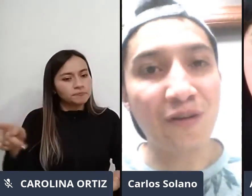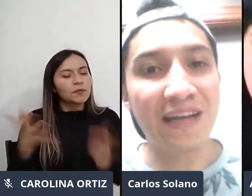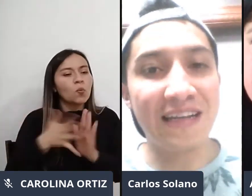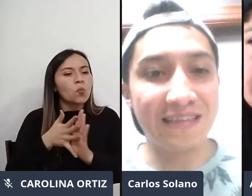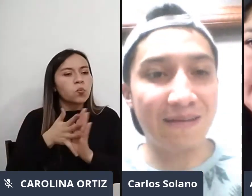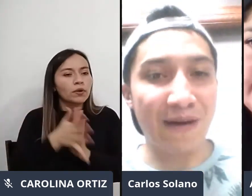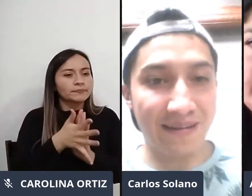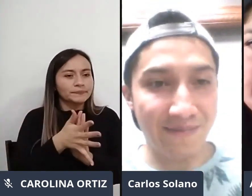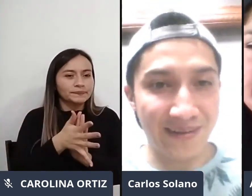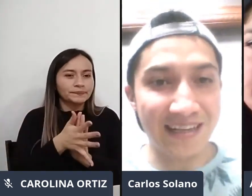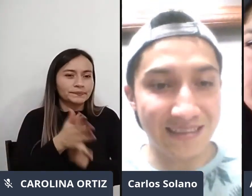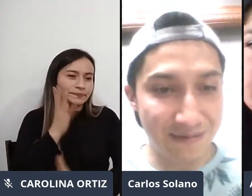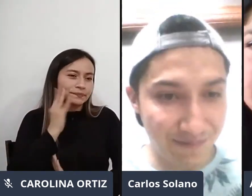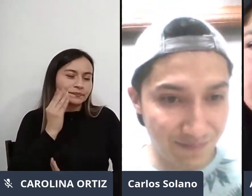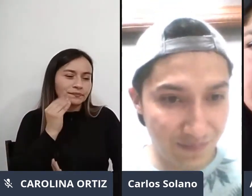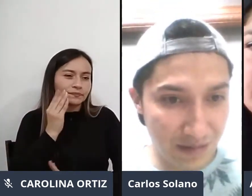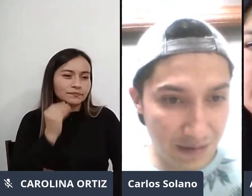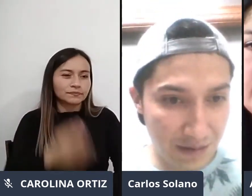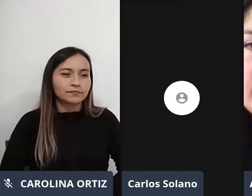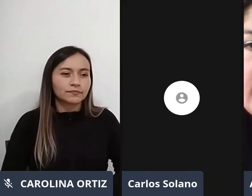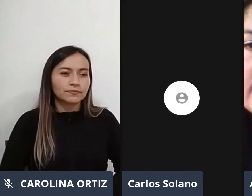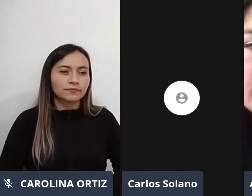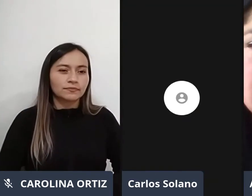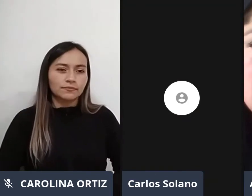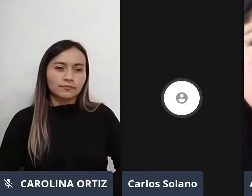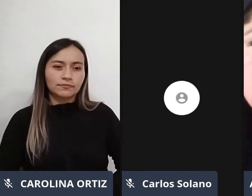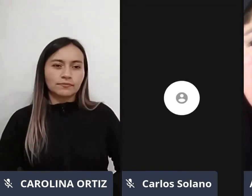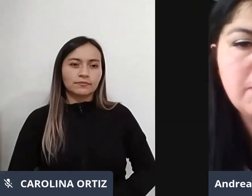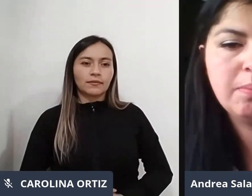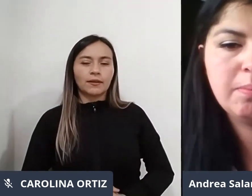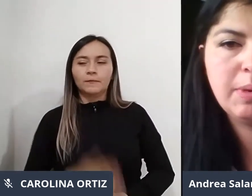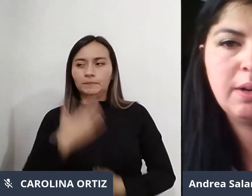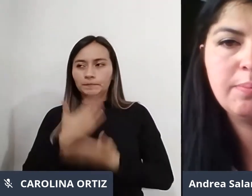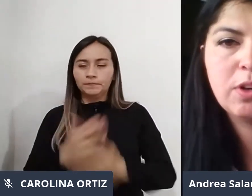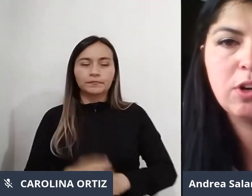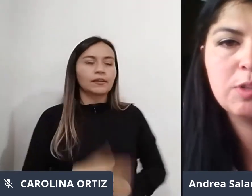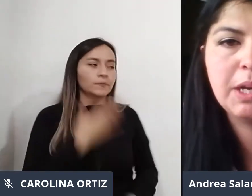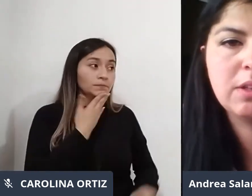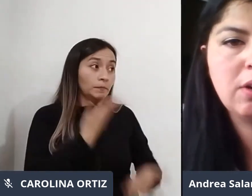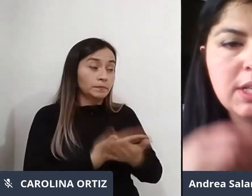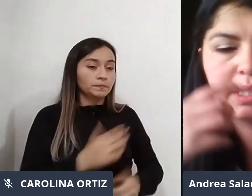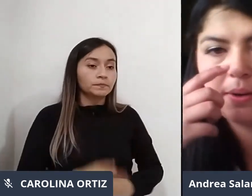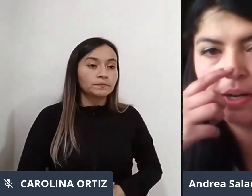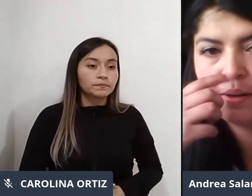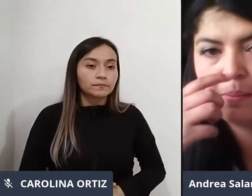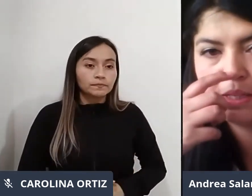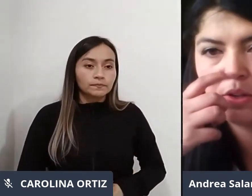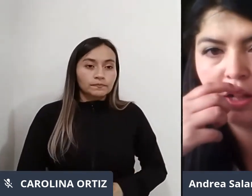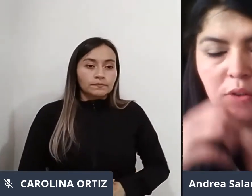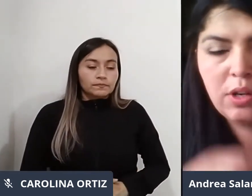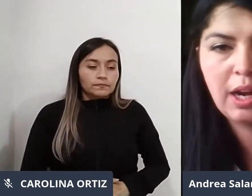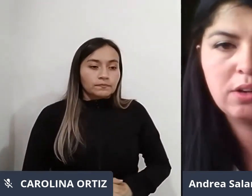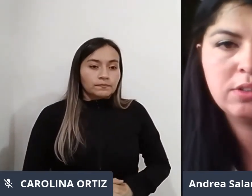nos aporte en esta parte. Gracias. Gracias, Carlos. Bueno, con respecto a lo que estaba mencionando